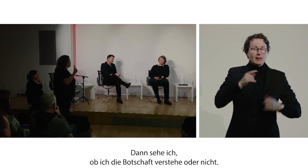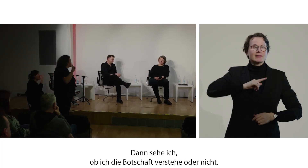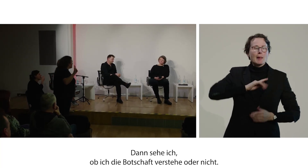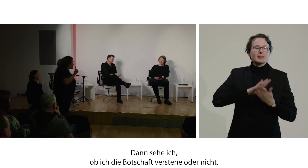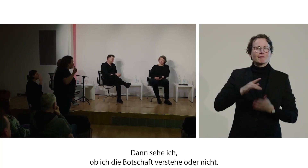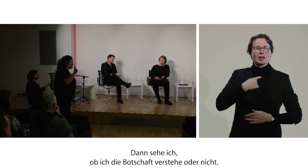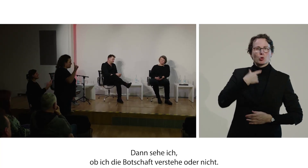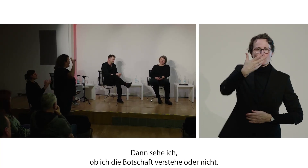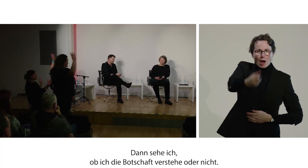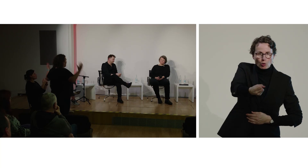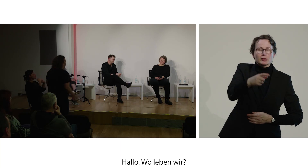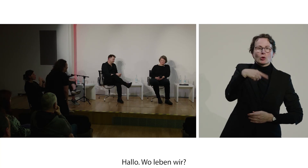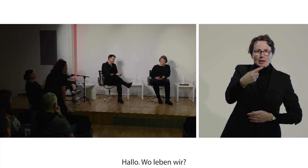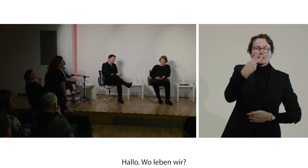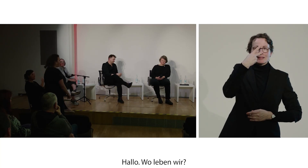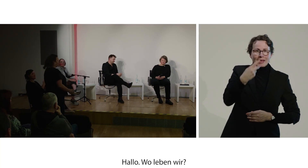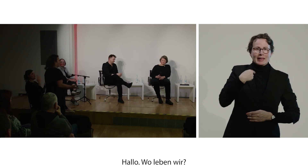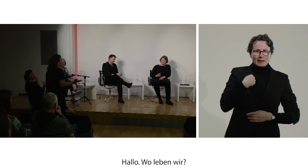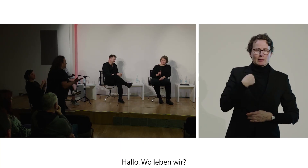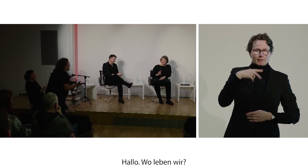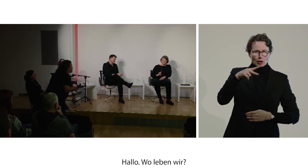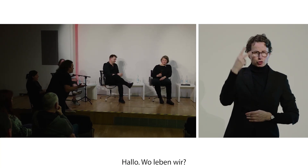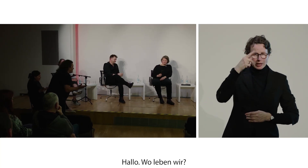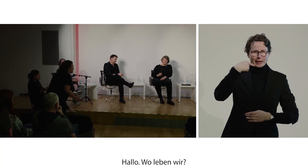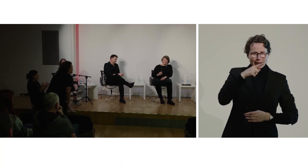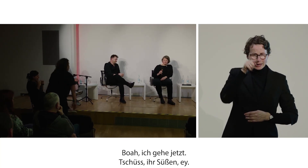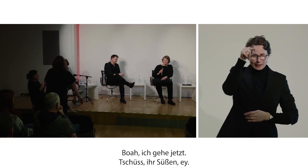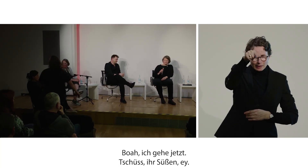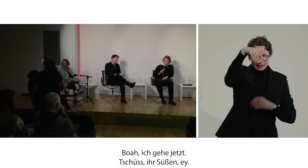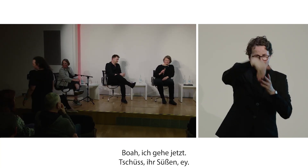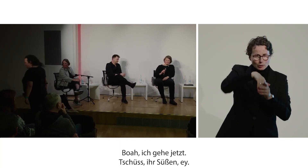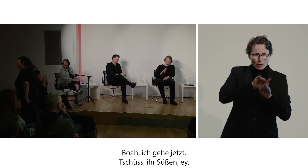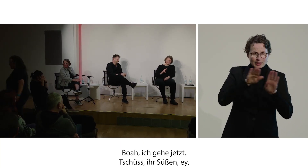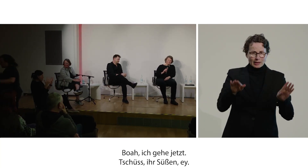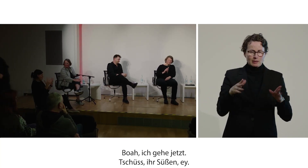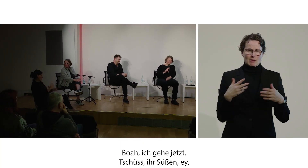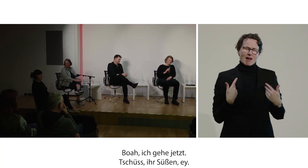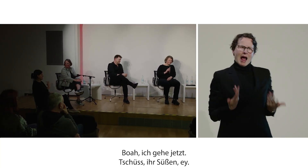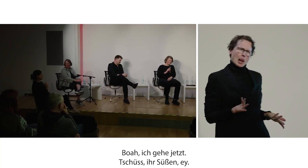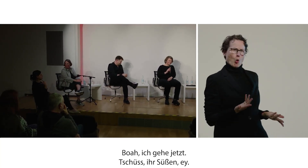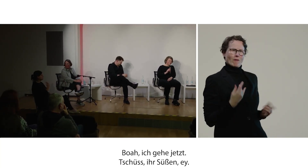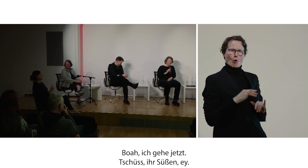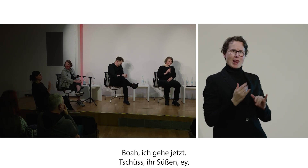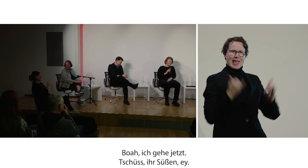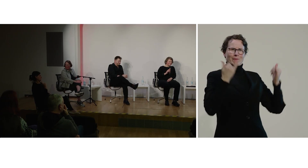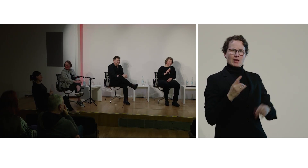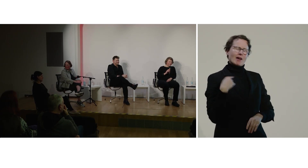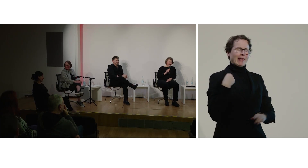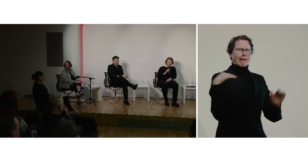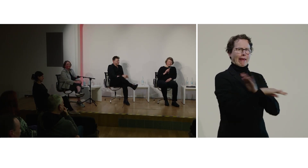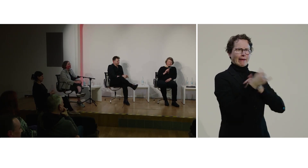ob ich die Botschaft verstehe oder nicht höre. Hallo, wo leben wir? Boah, ich gehe jetzt. Schöss, ihr Süßen, ey.